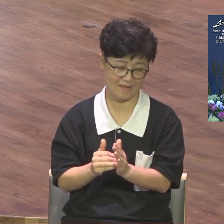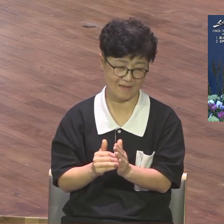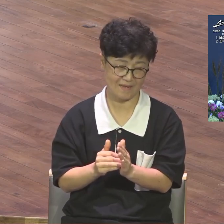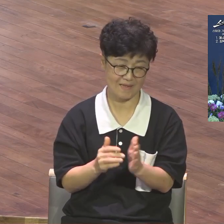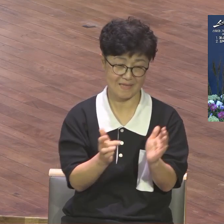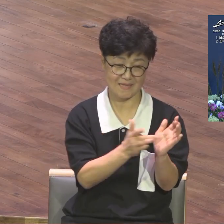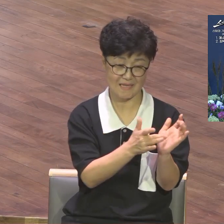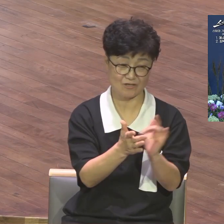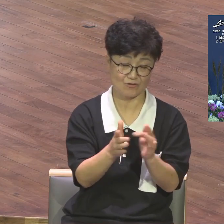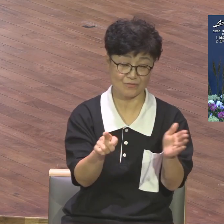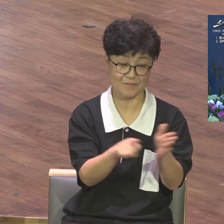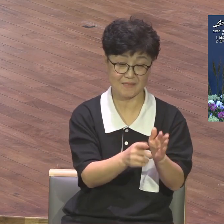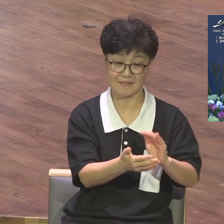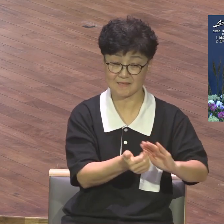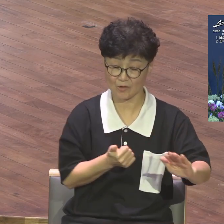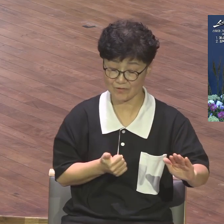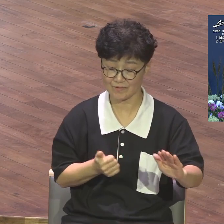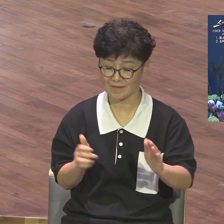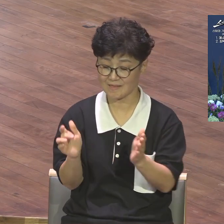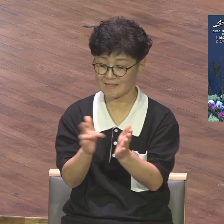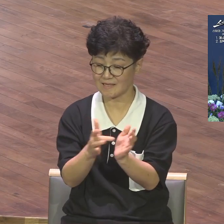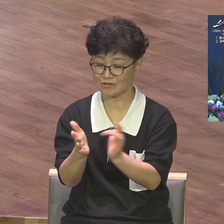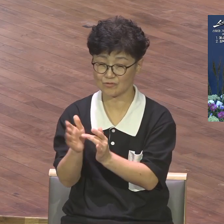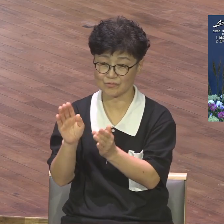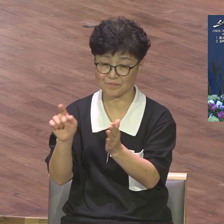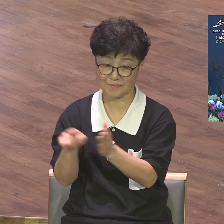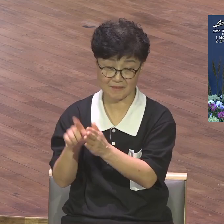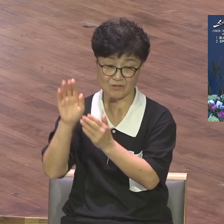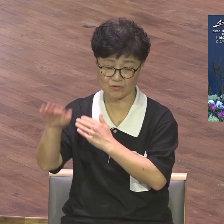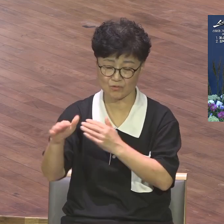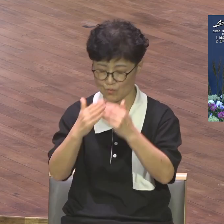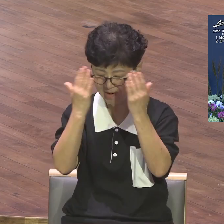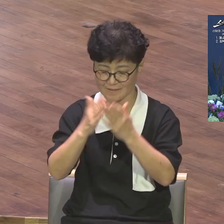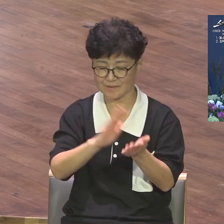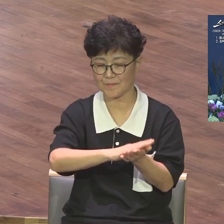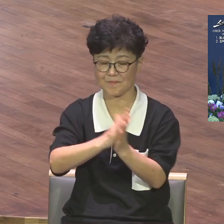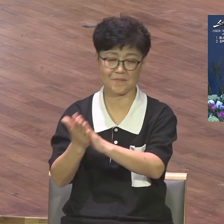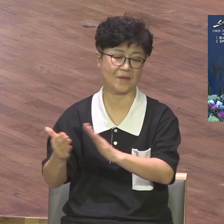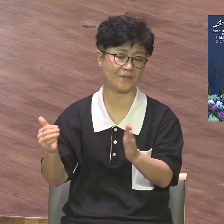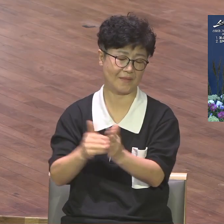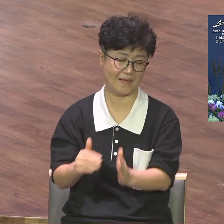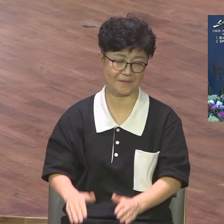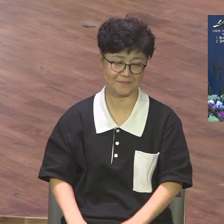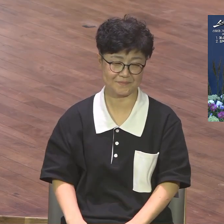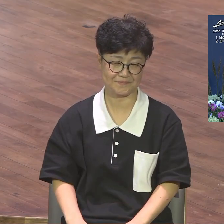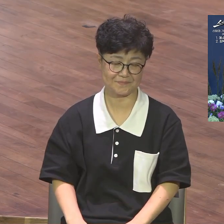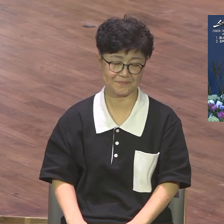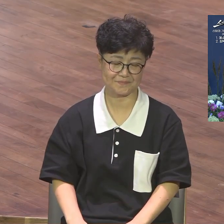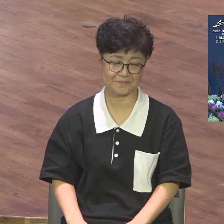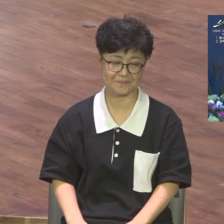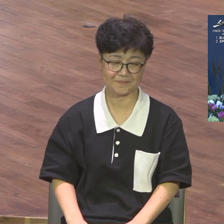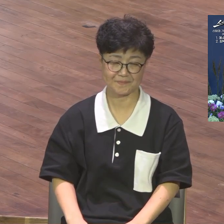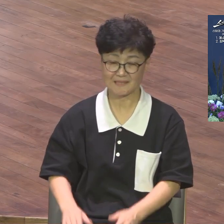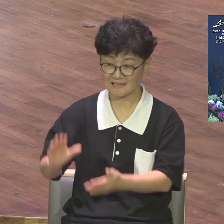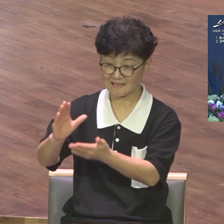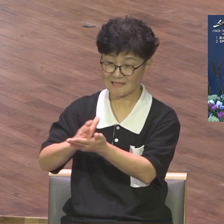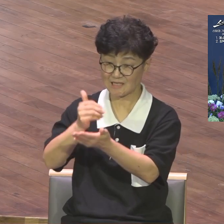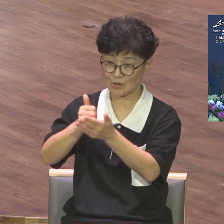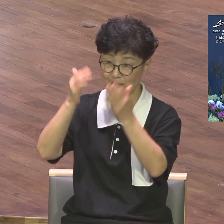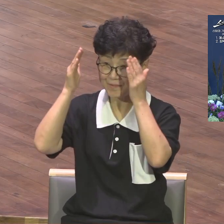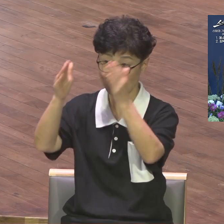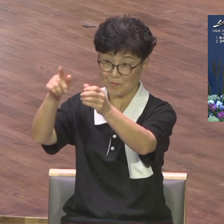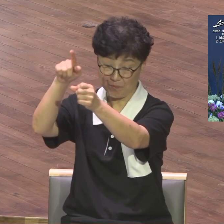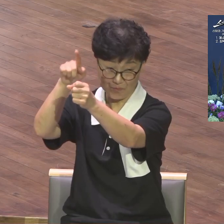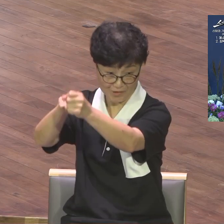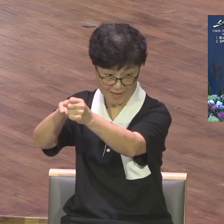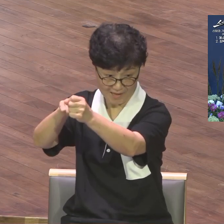오히려 싫었던 게 더 싫어지고 좋았던 게 더 좋아지고 그렇지 않습니다. 그리스도의 푯대를 향해 달려가면 우리의 가치관과